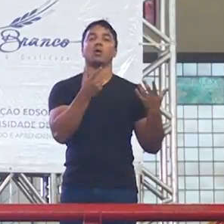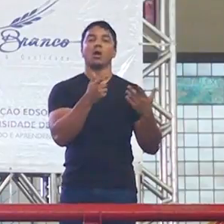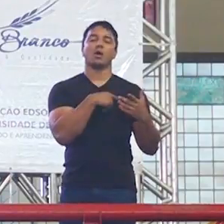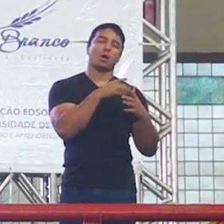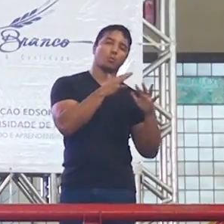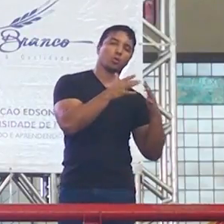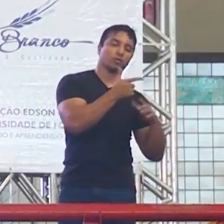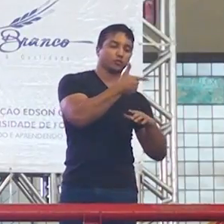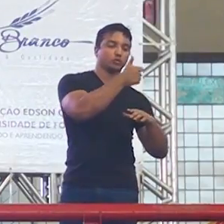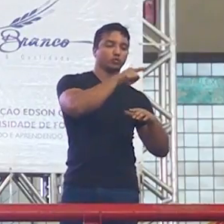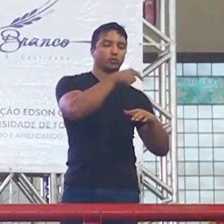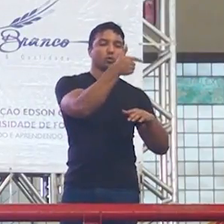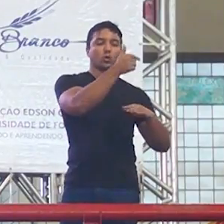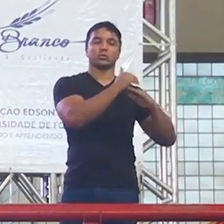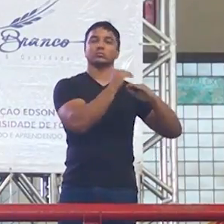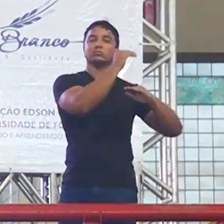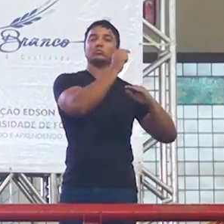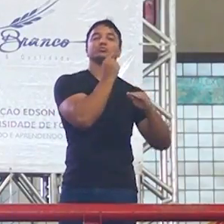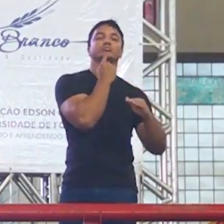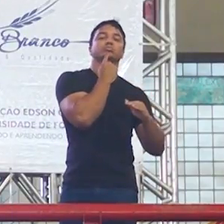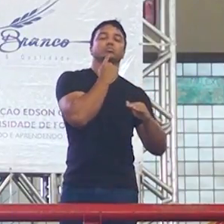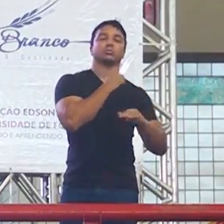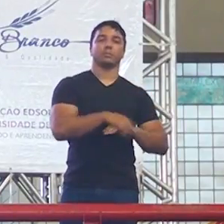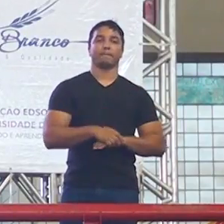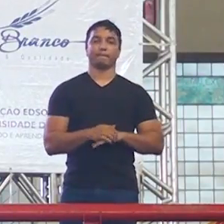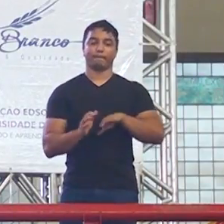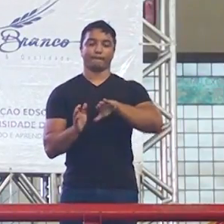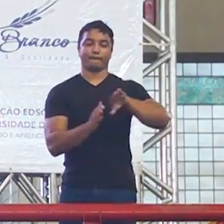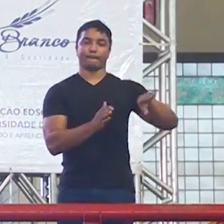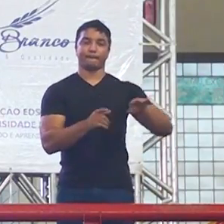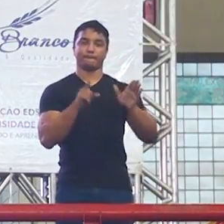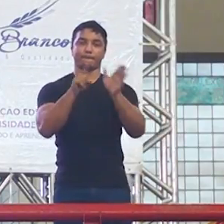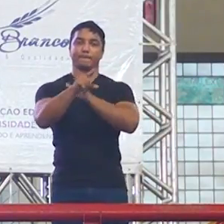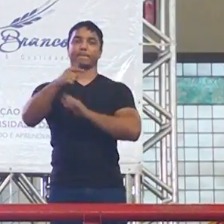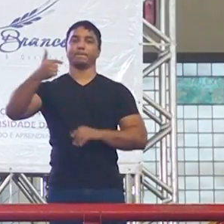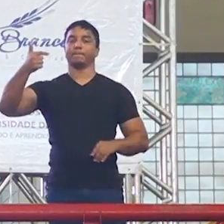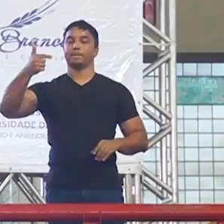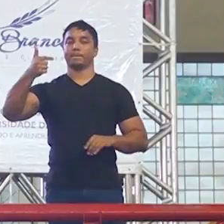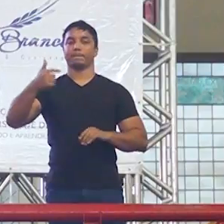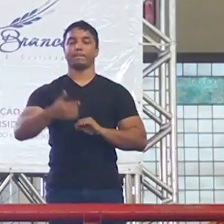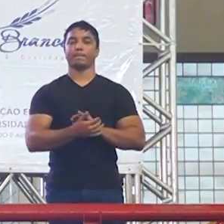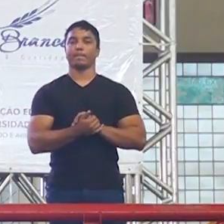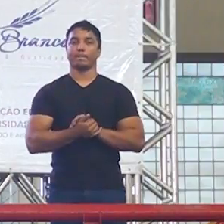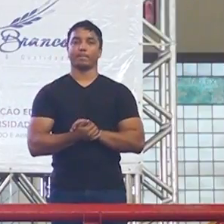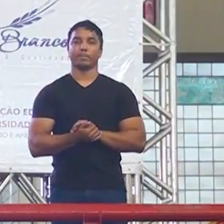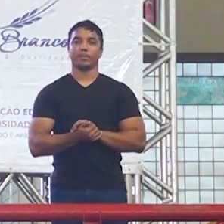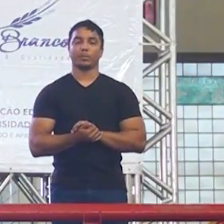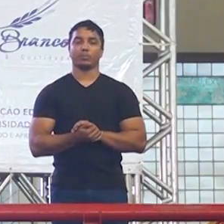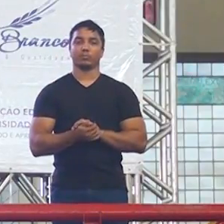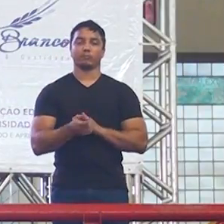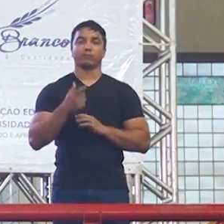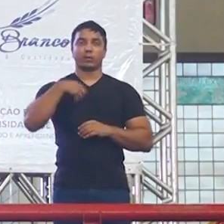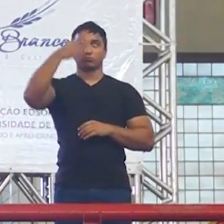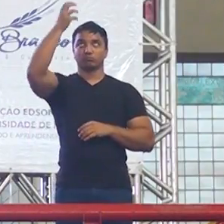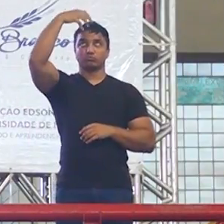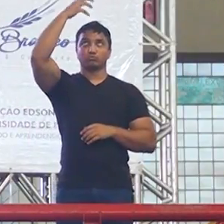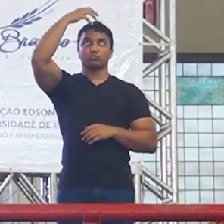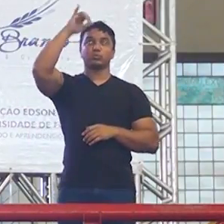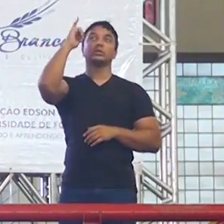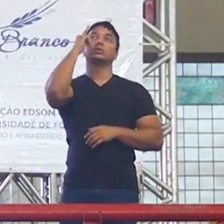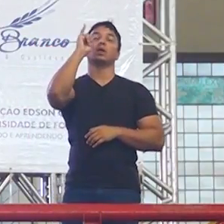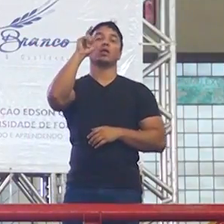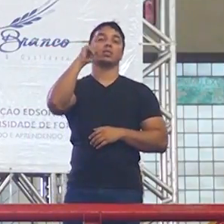Beleza? Vamos lá. Vamos lá. Questão 2. Uma ducha elétrica